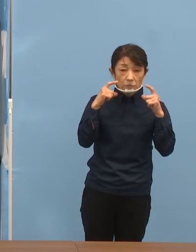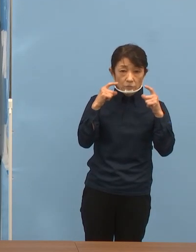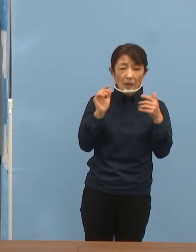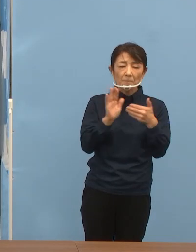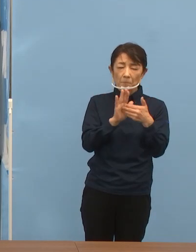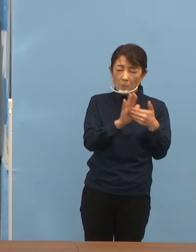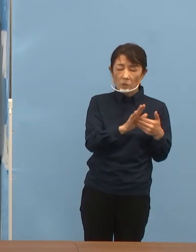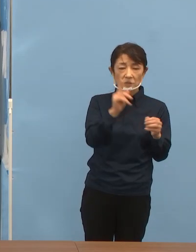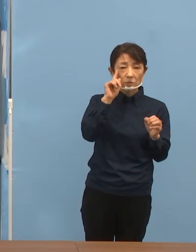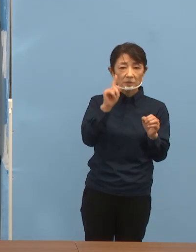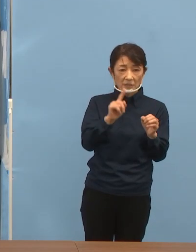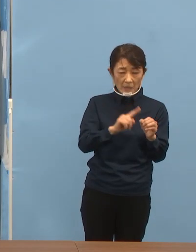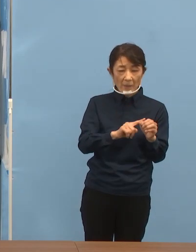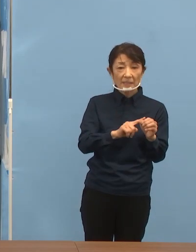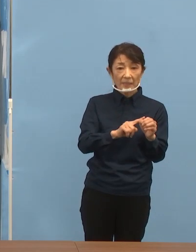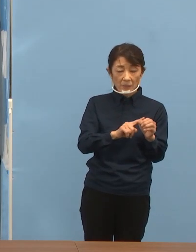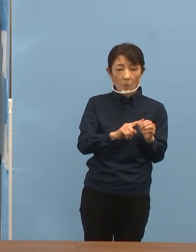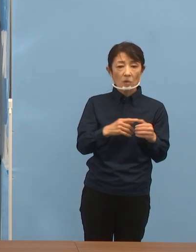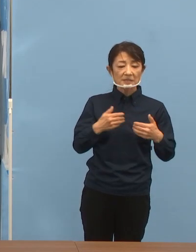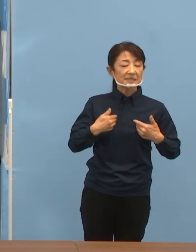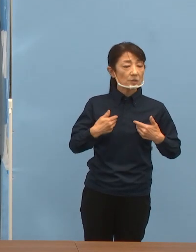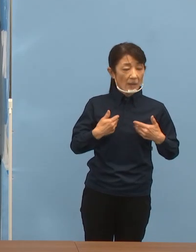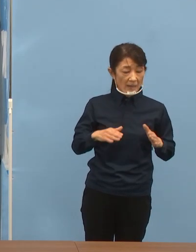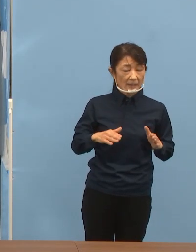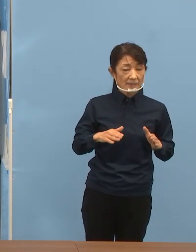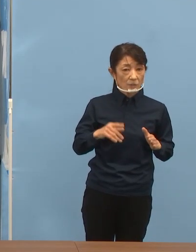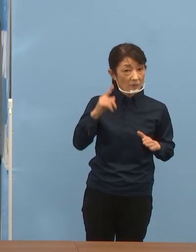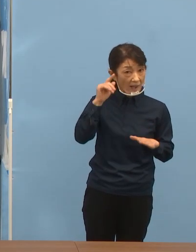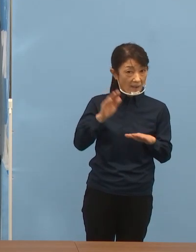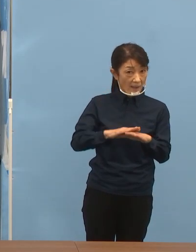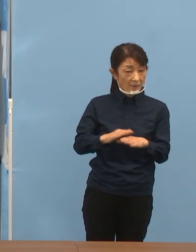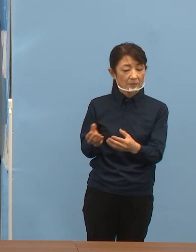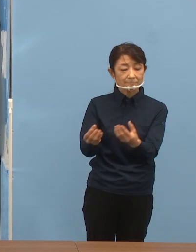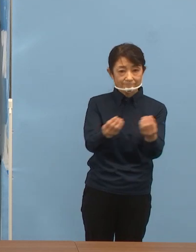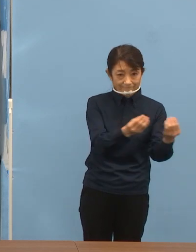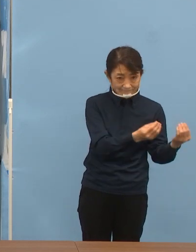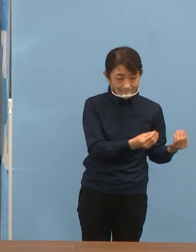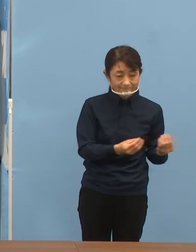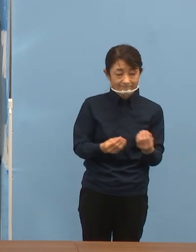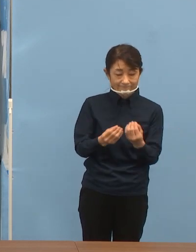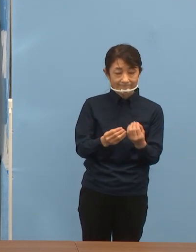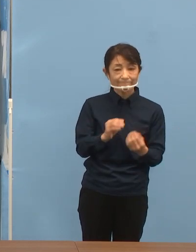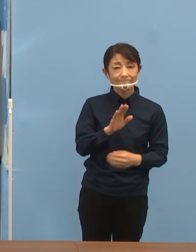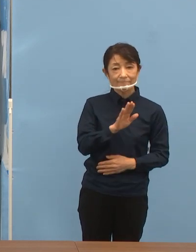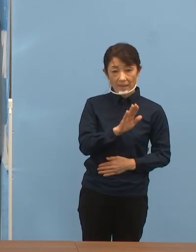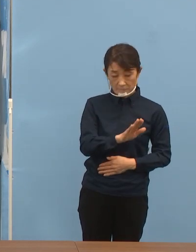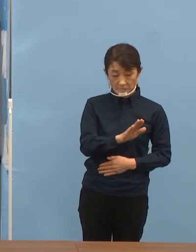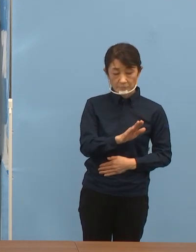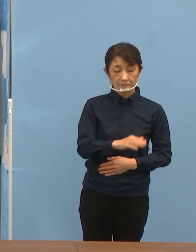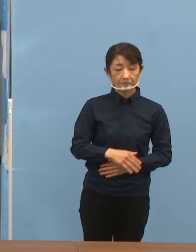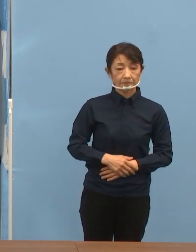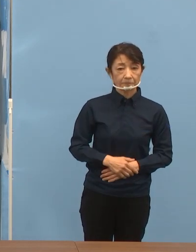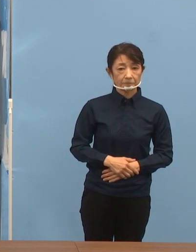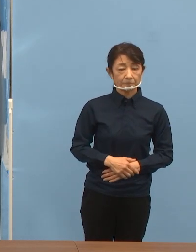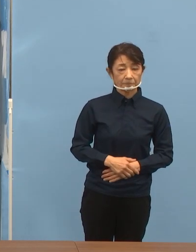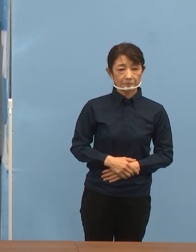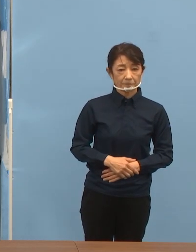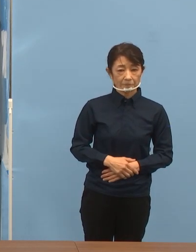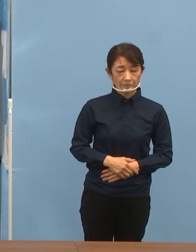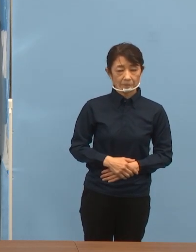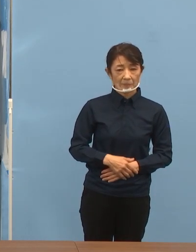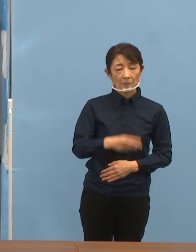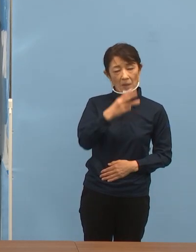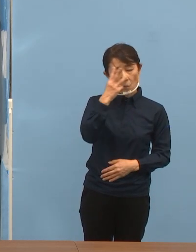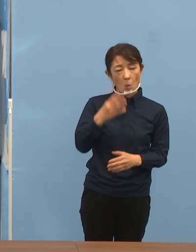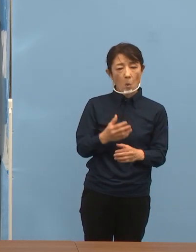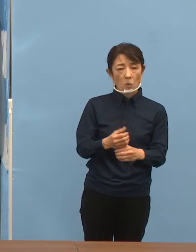ではありますけれども必要ないと各学校等に周知をしているところでございます。なお高層帯についてもです